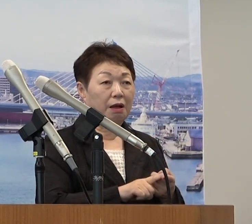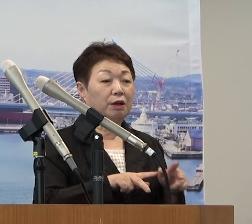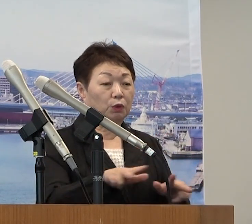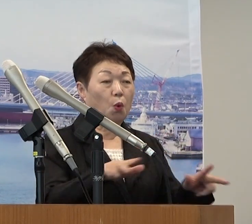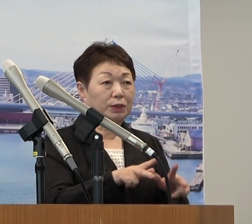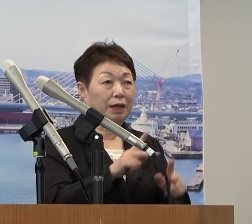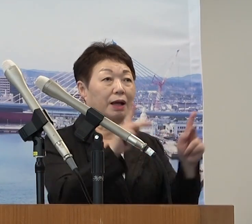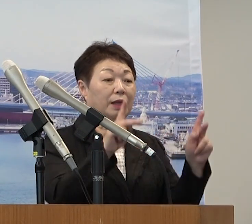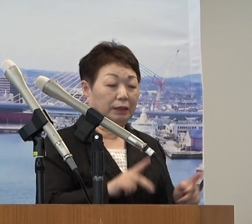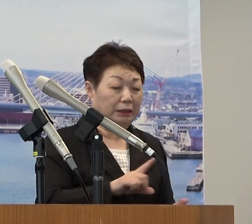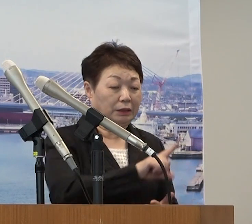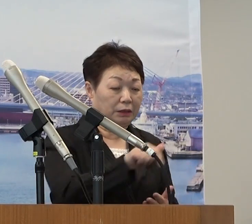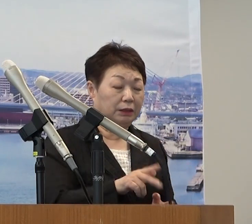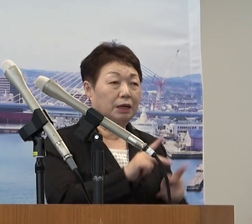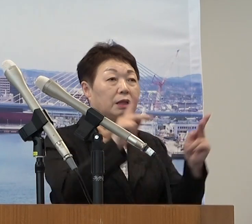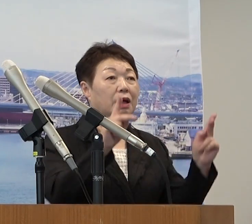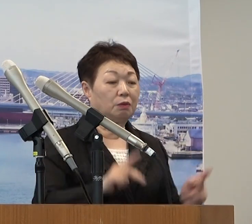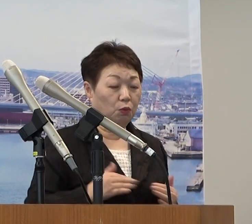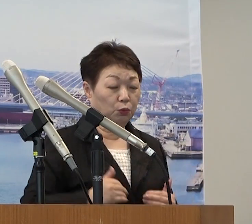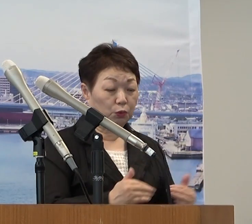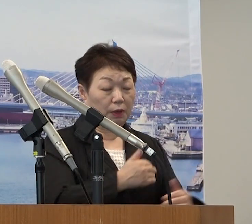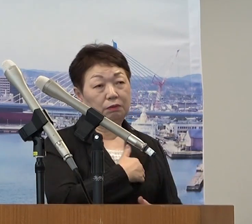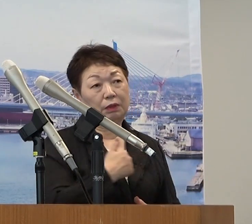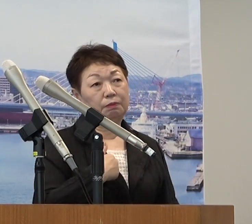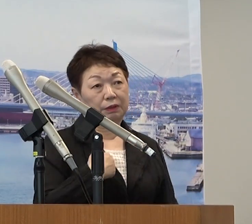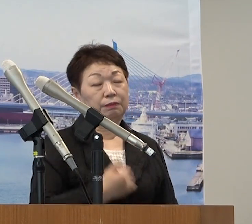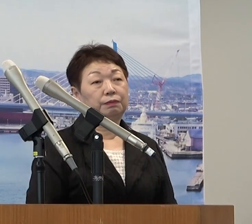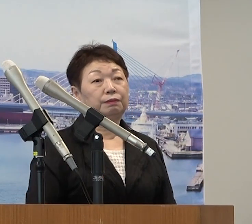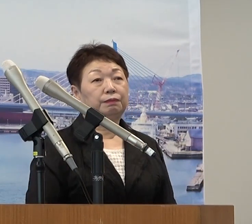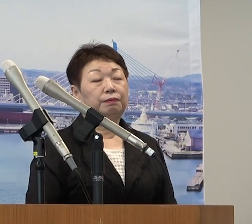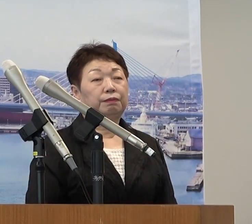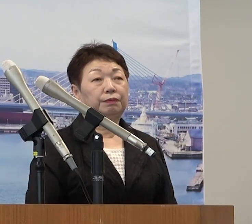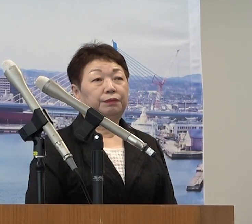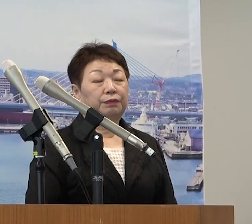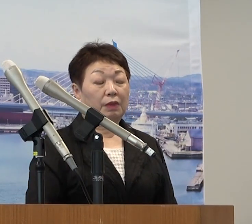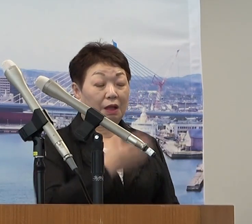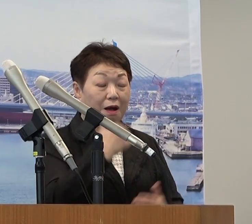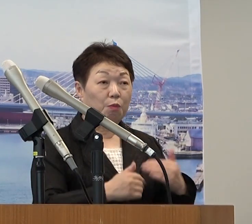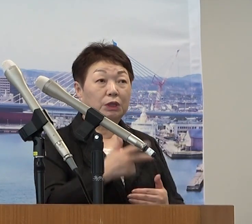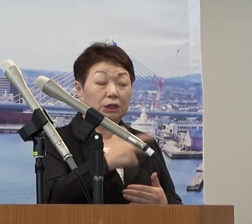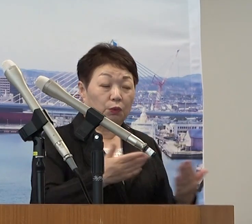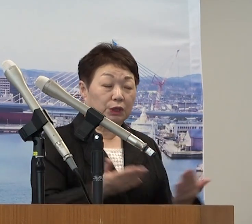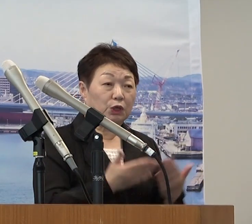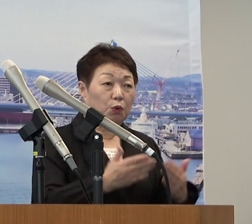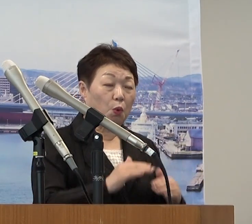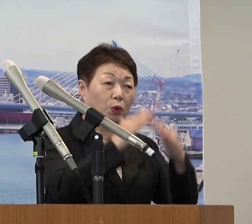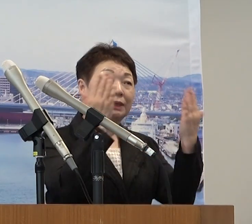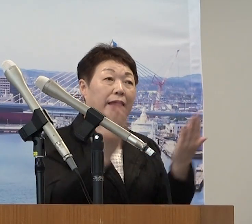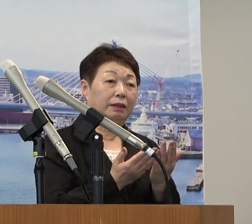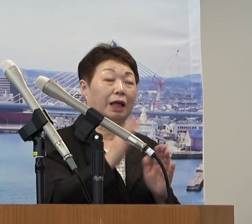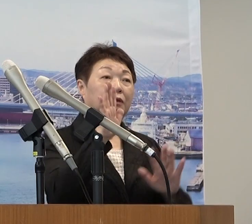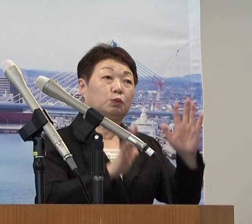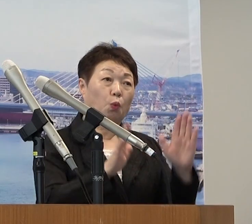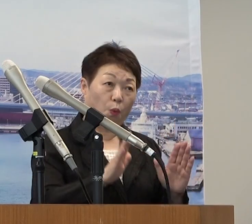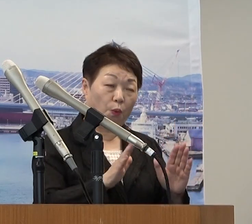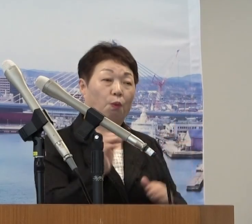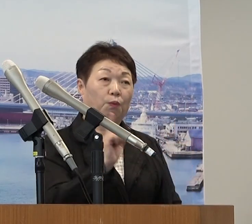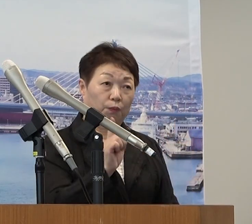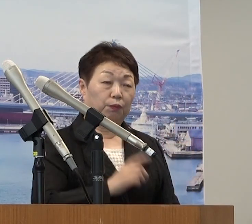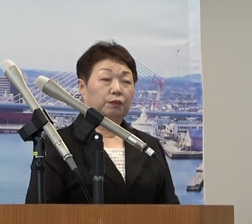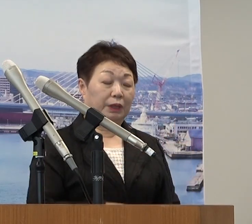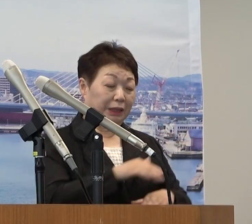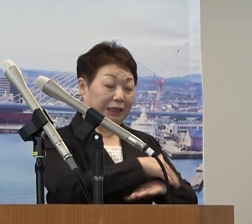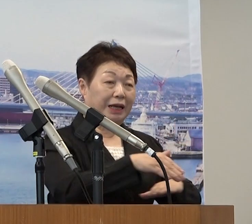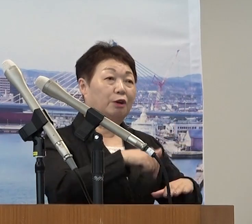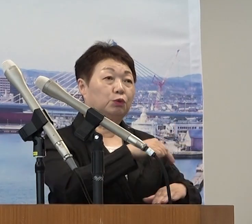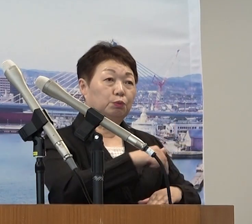題や地域課題の解決を進めてまいります。本市の事業の全体像といたしましては、企画